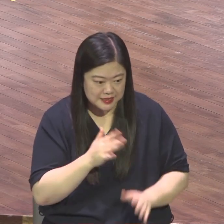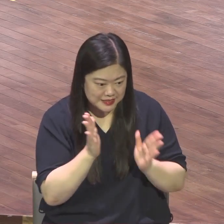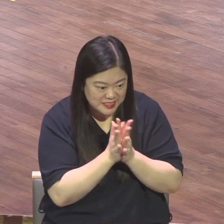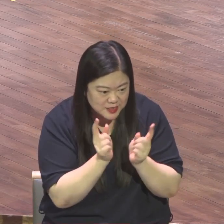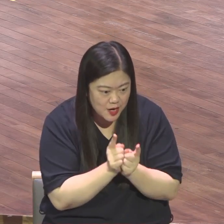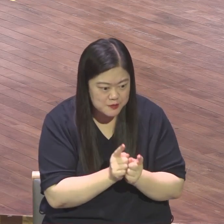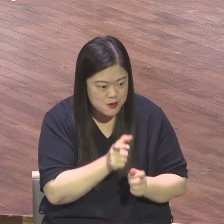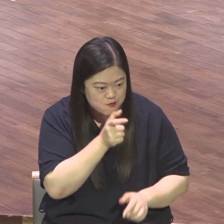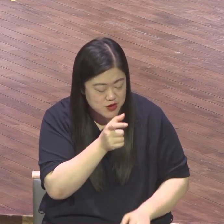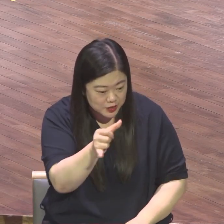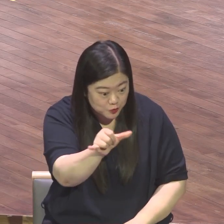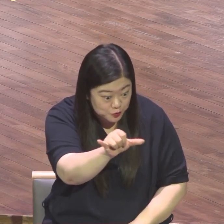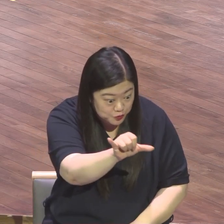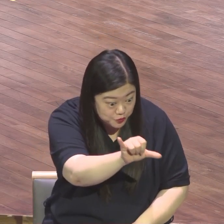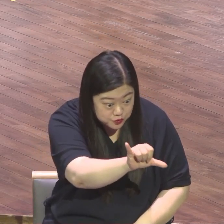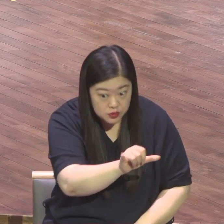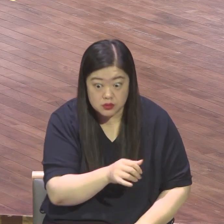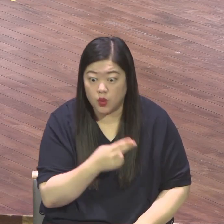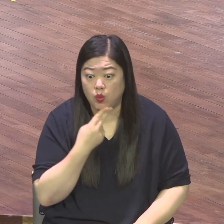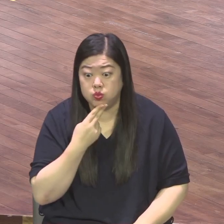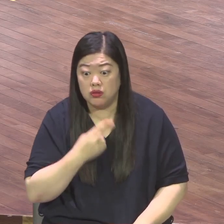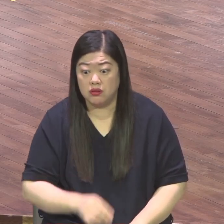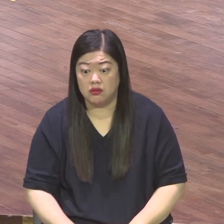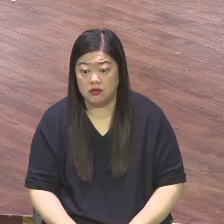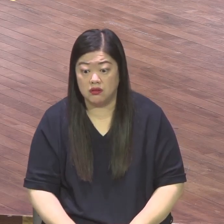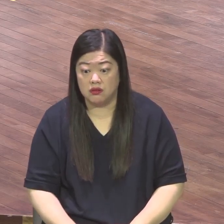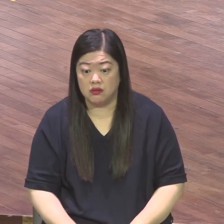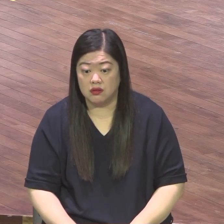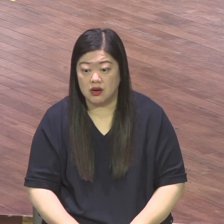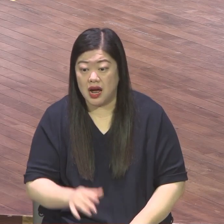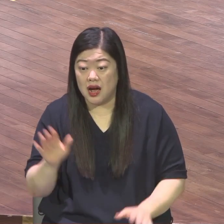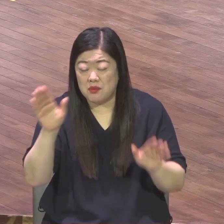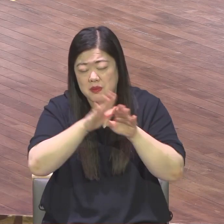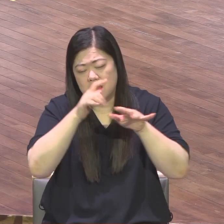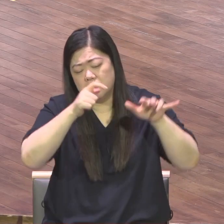자랍니다. 비가 한번 오면 막 더 쑥쑥 자랍니다.